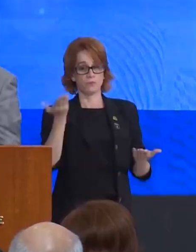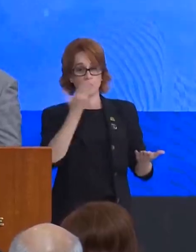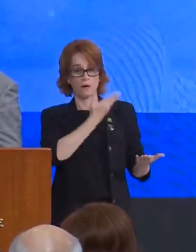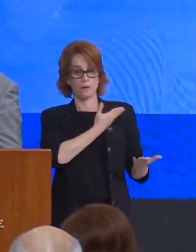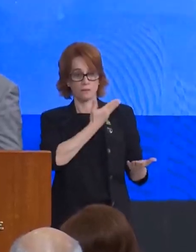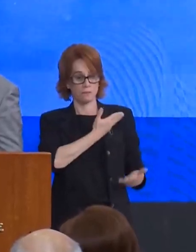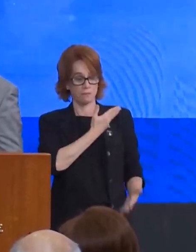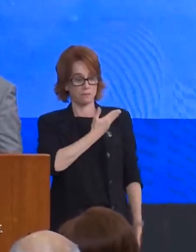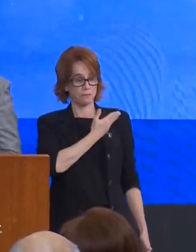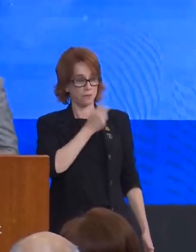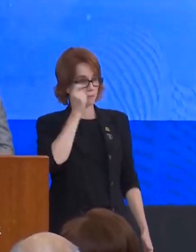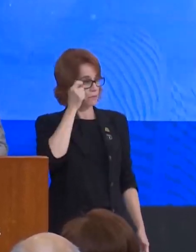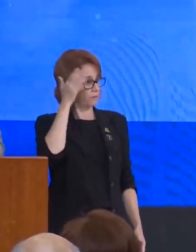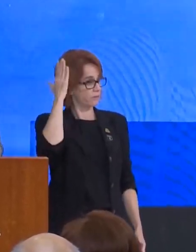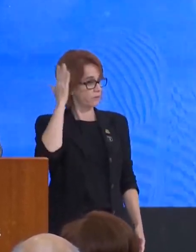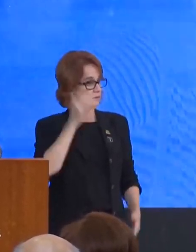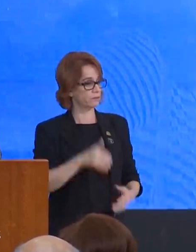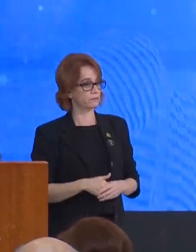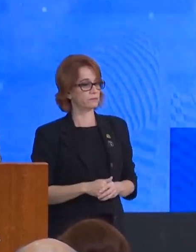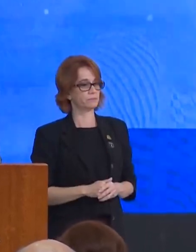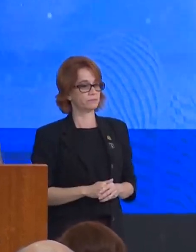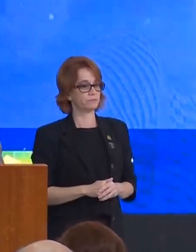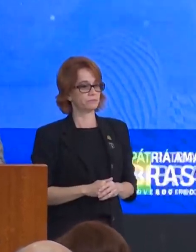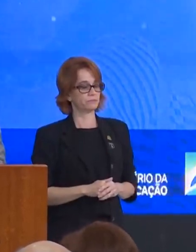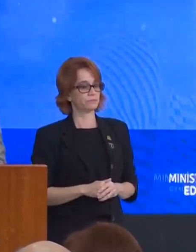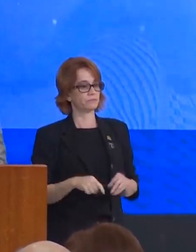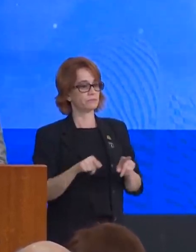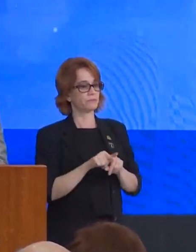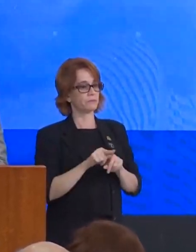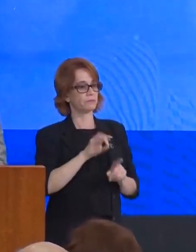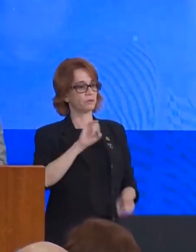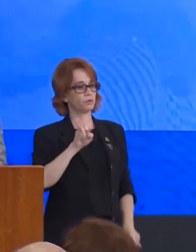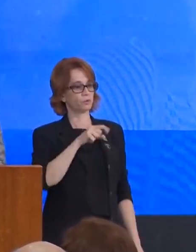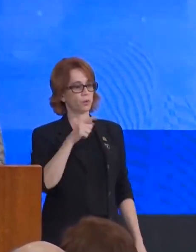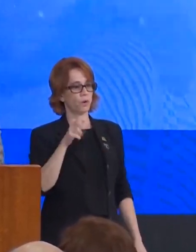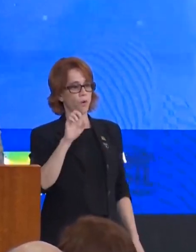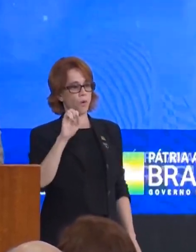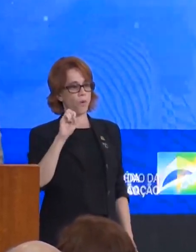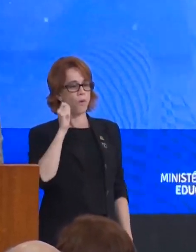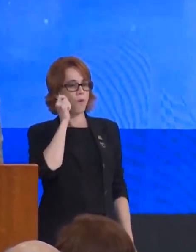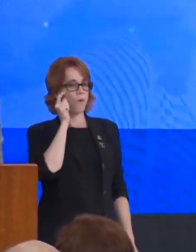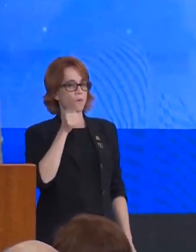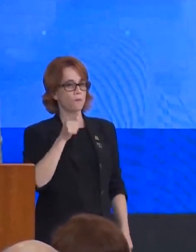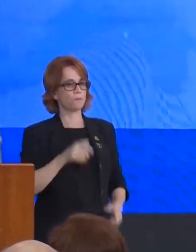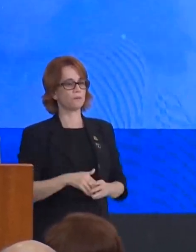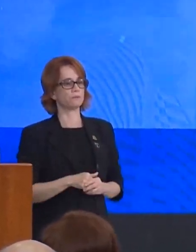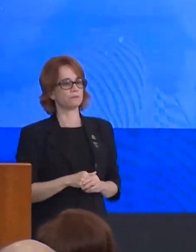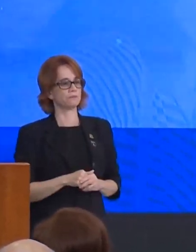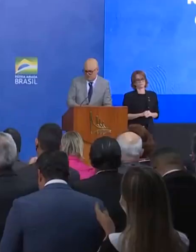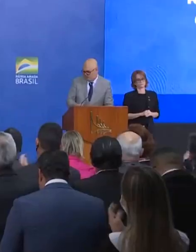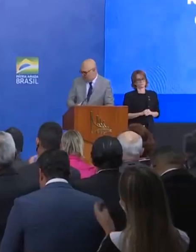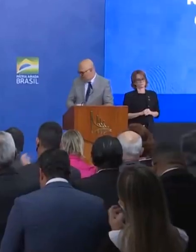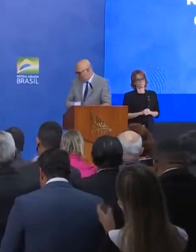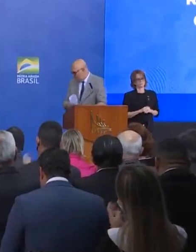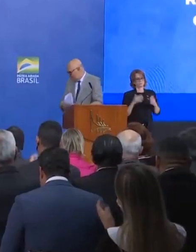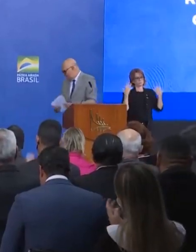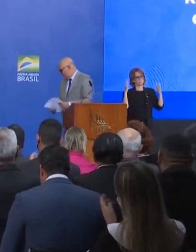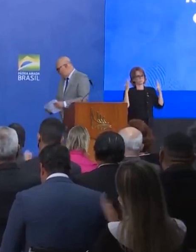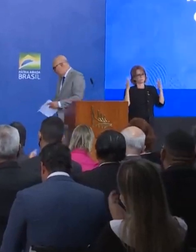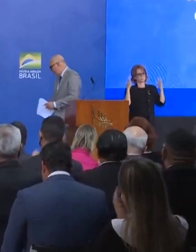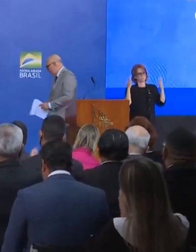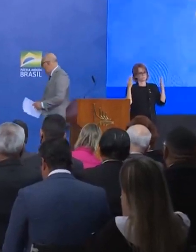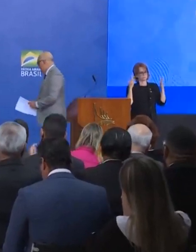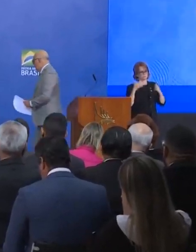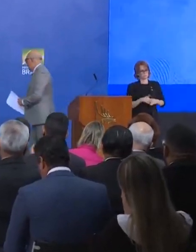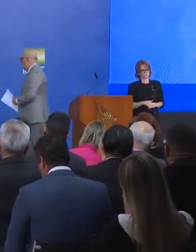por corrupção passiva prevaricação advocacia administrativa e tráfico de influência por suposto envolvimento